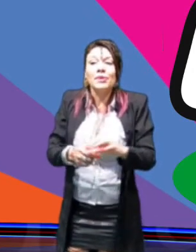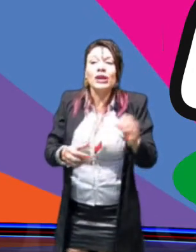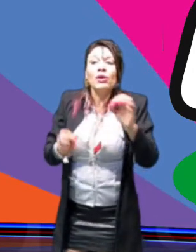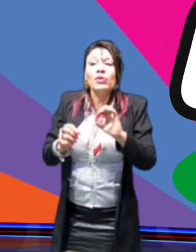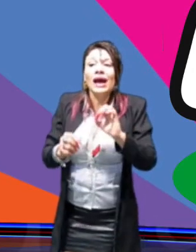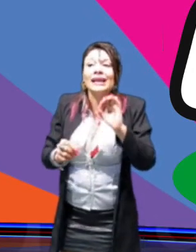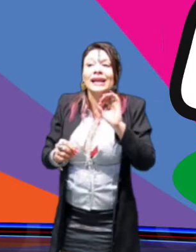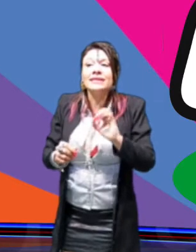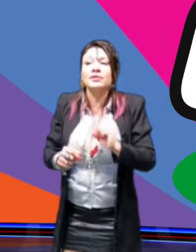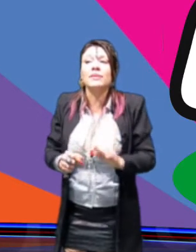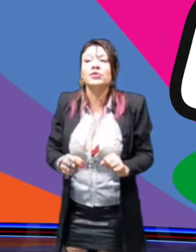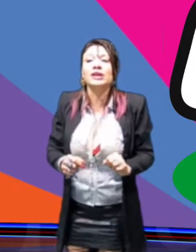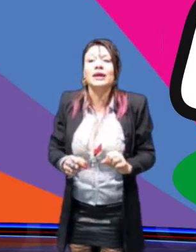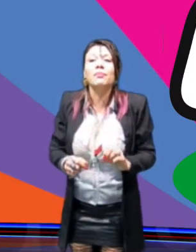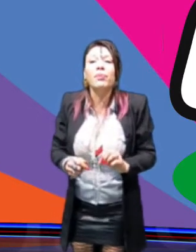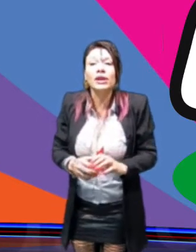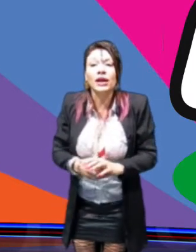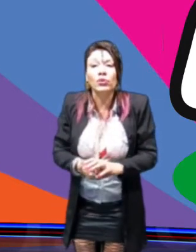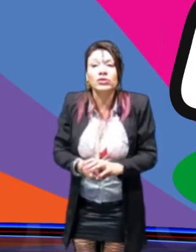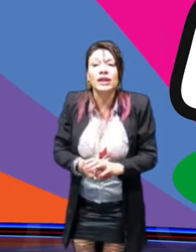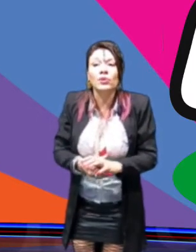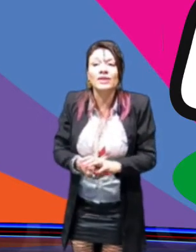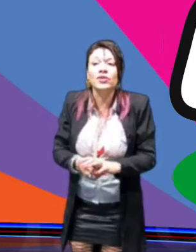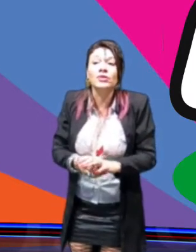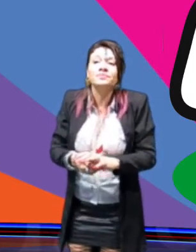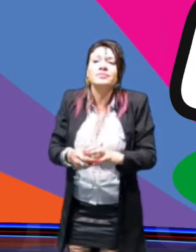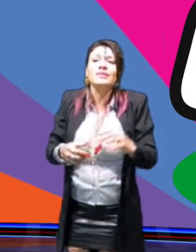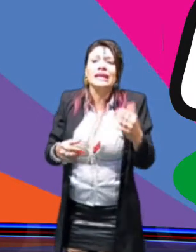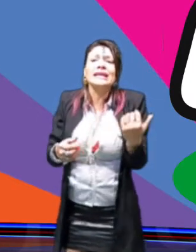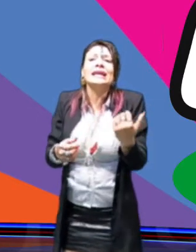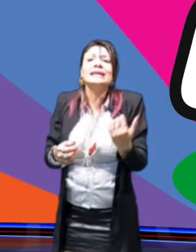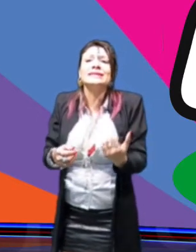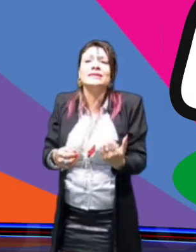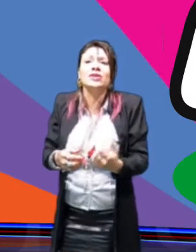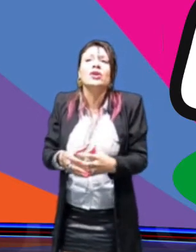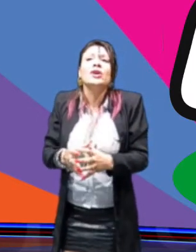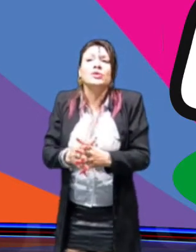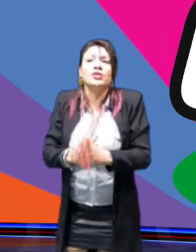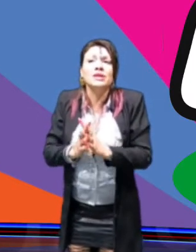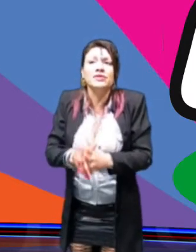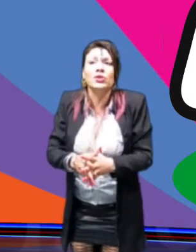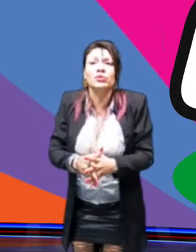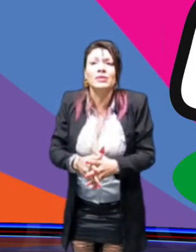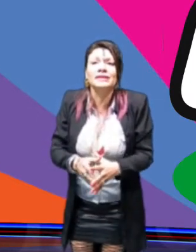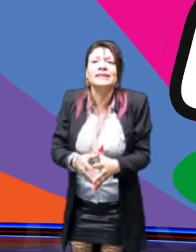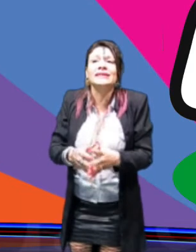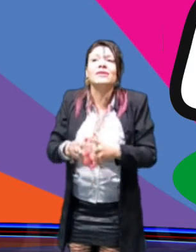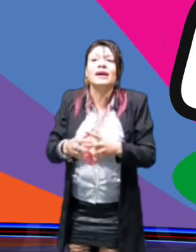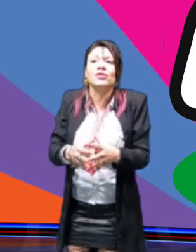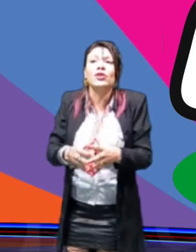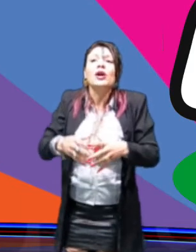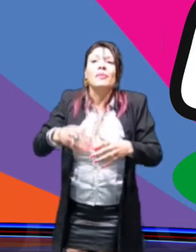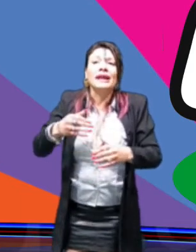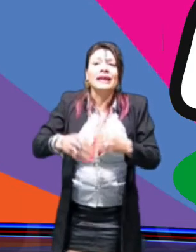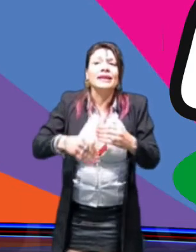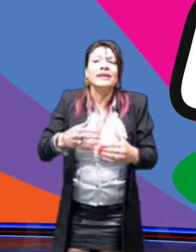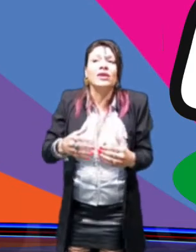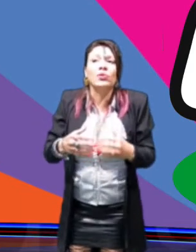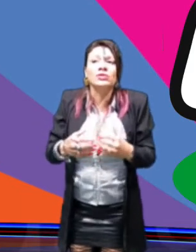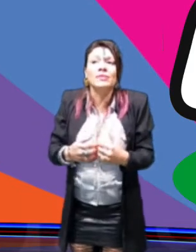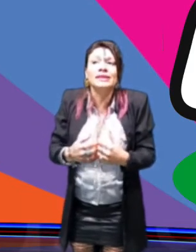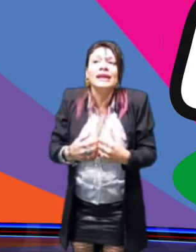la UDA analiza una protesta por el ajuste de la educación. Y en este sentido, nuestro ministro justamente está trabajando para que el